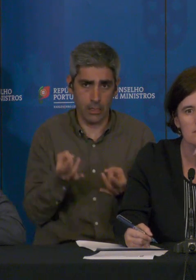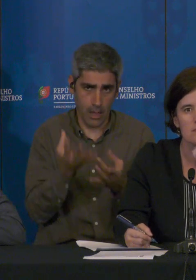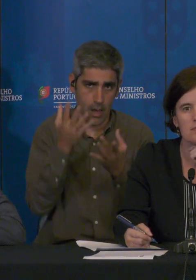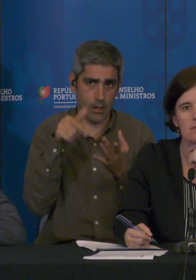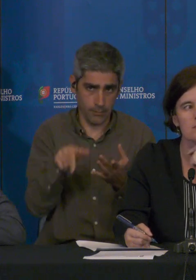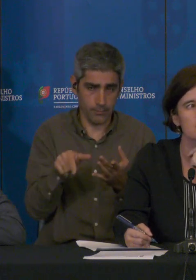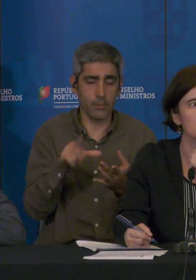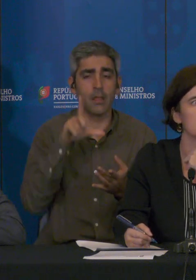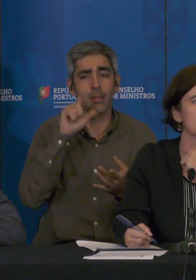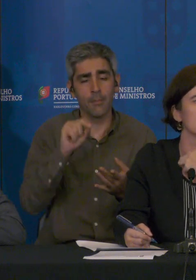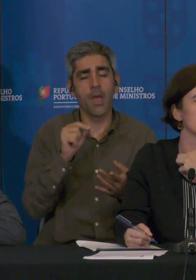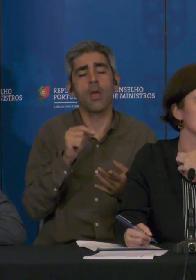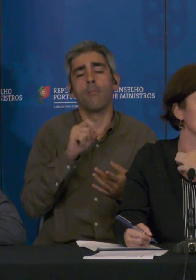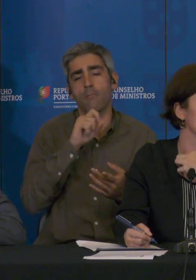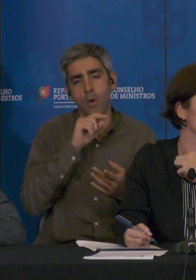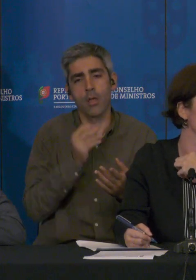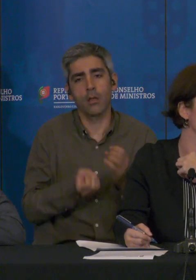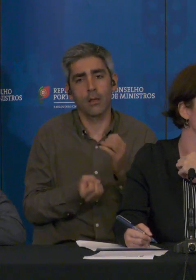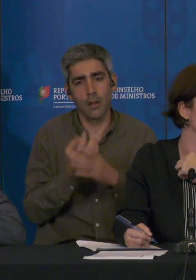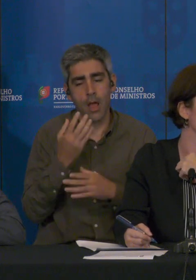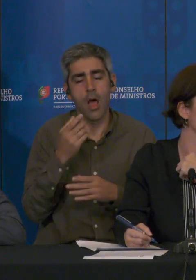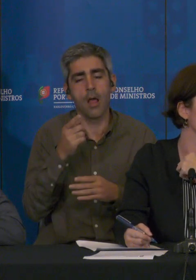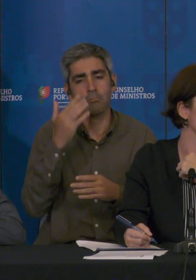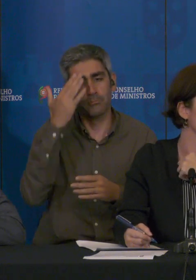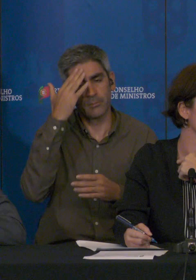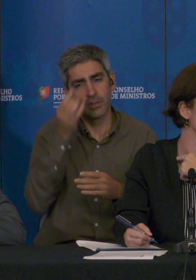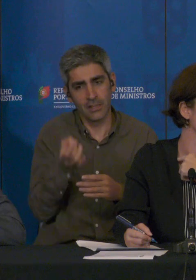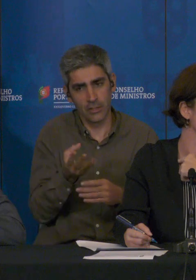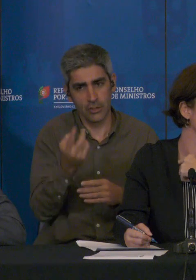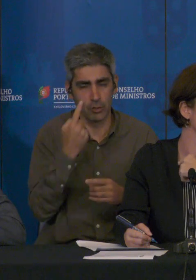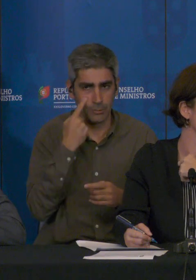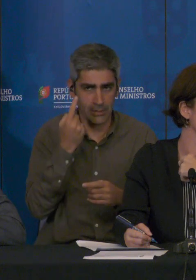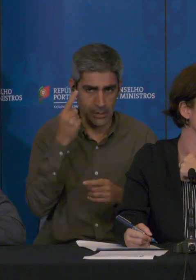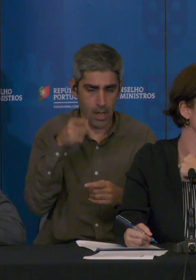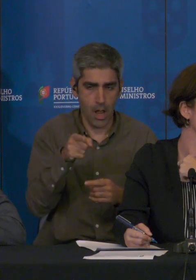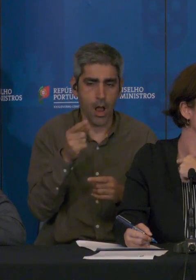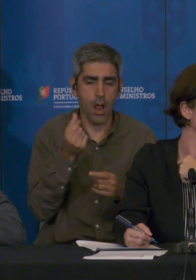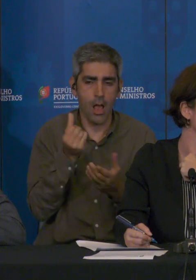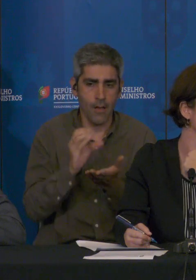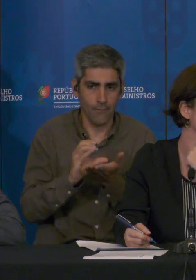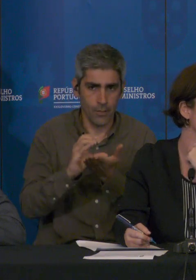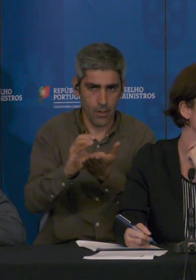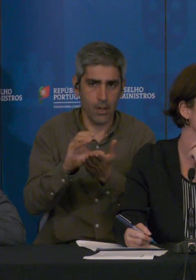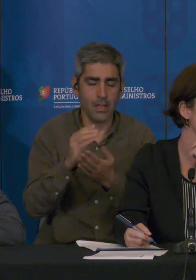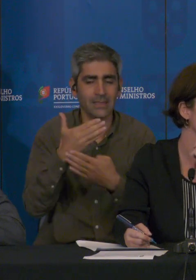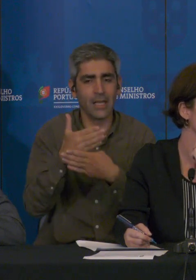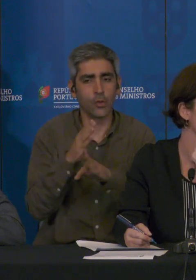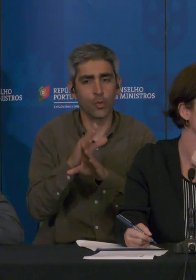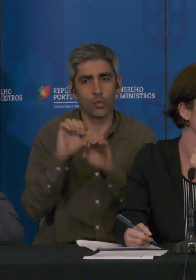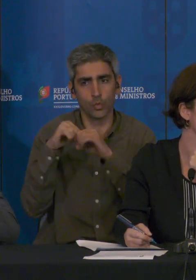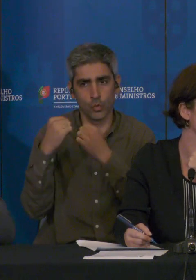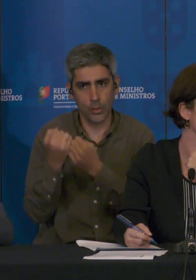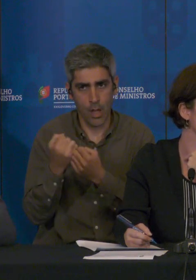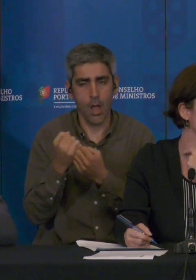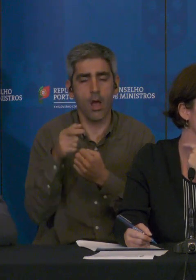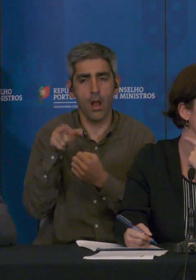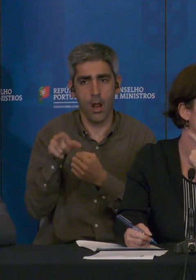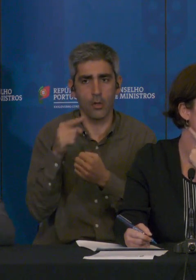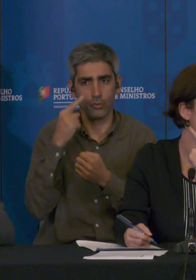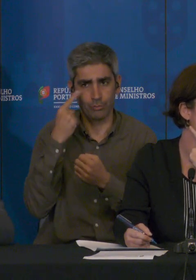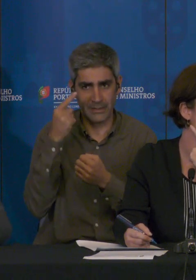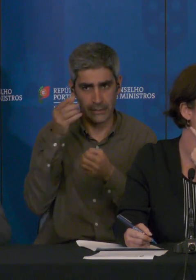prevê excepcionalmente a criação de uma linha de financiamento dirigida ao setor social, especificamente dirigida ao setor